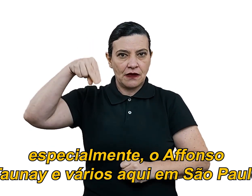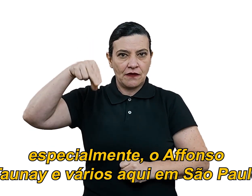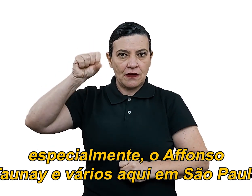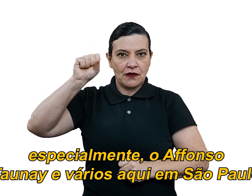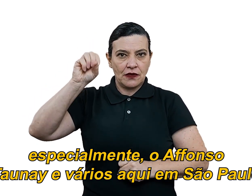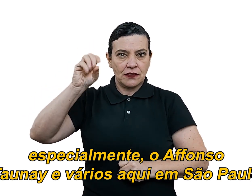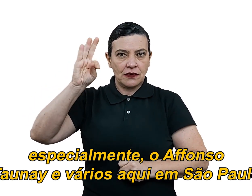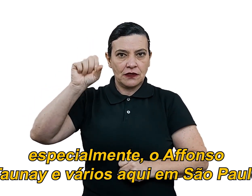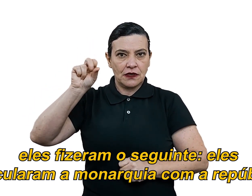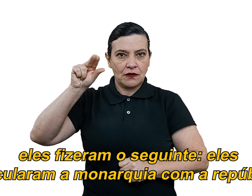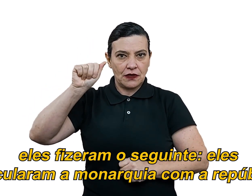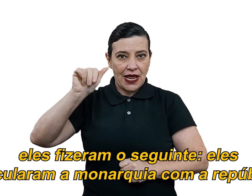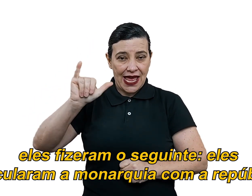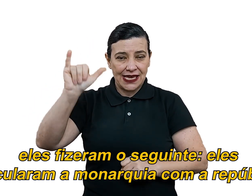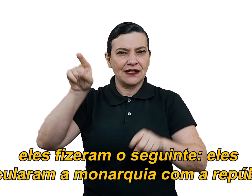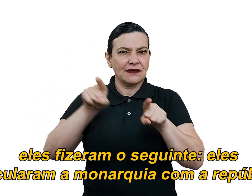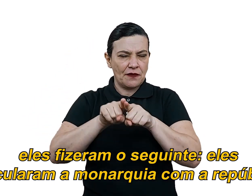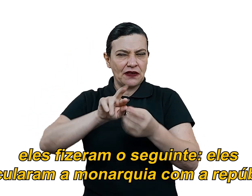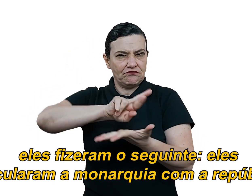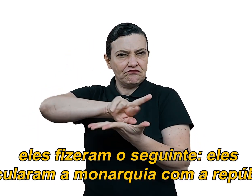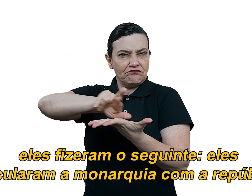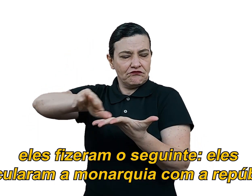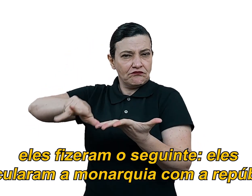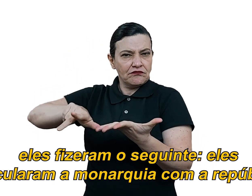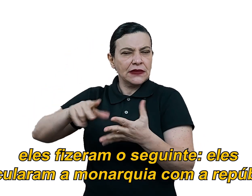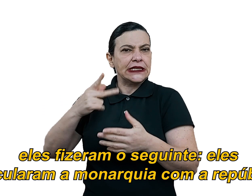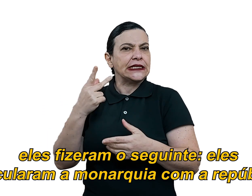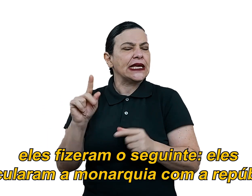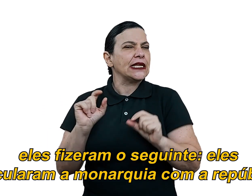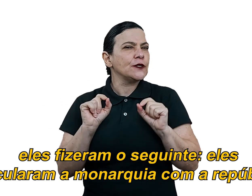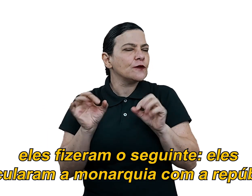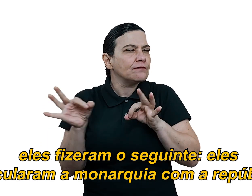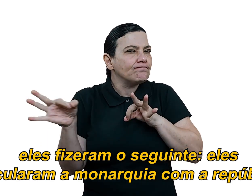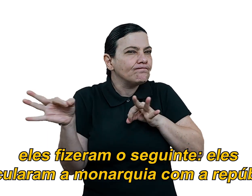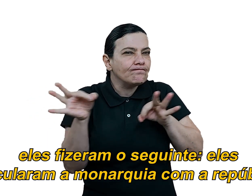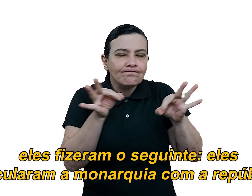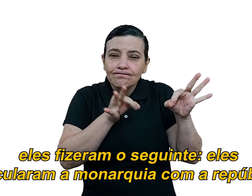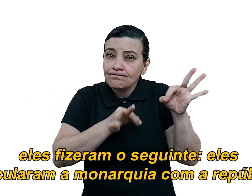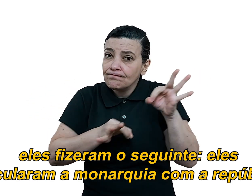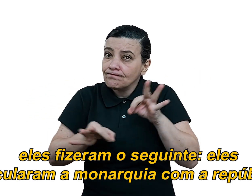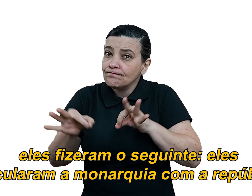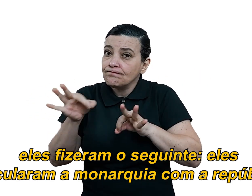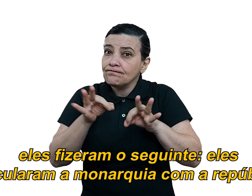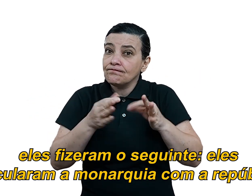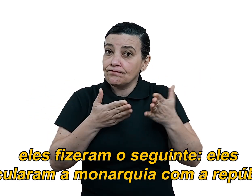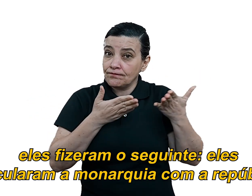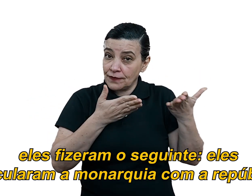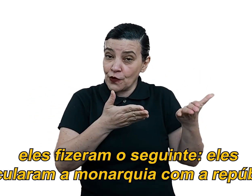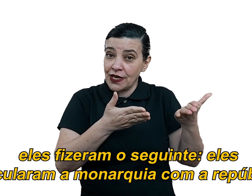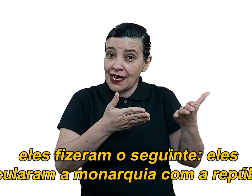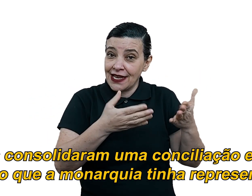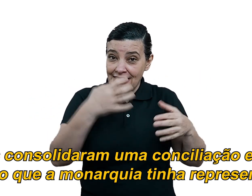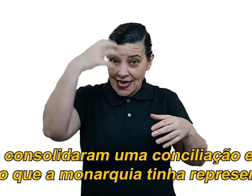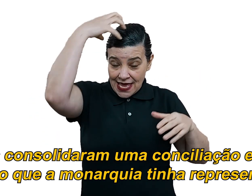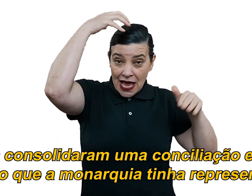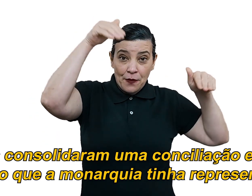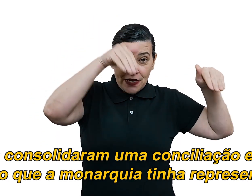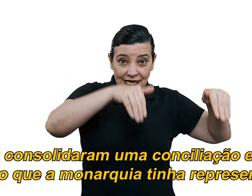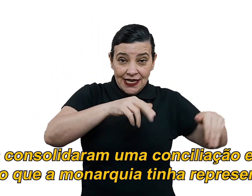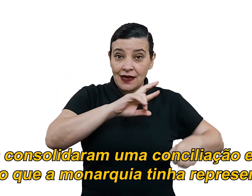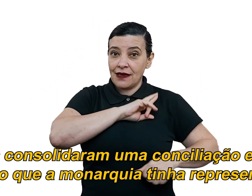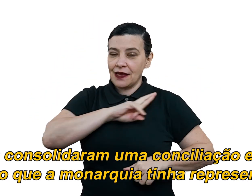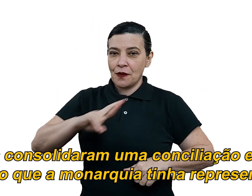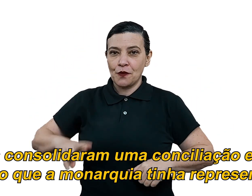e vários aqui em São Paulo, eles fizeram o seguinte: eles articularam a monarquia com a república.